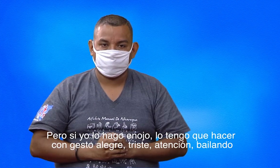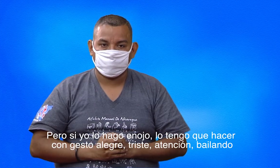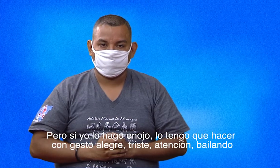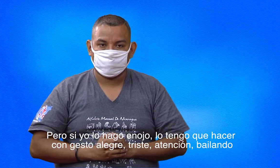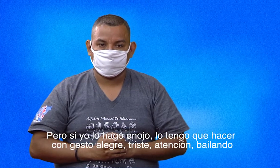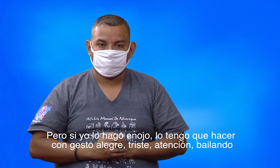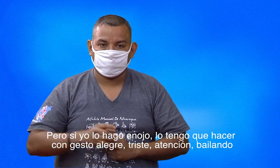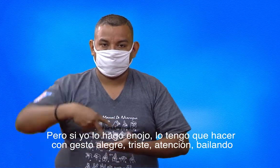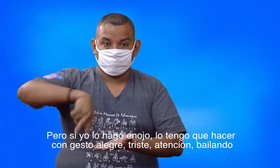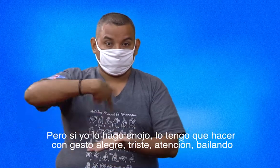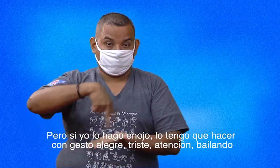bailando.